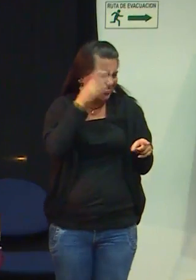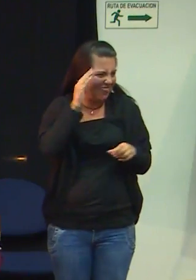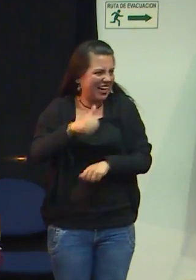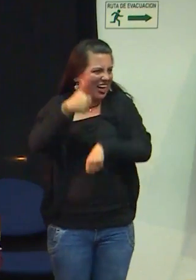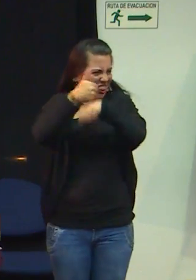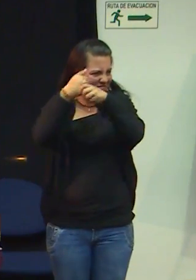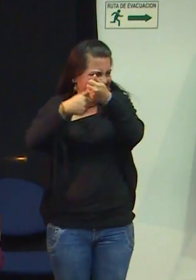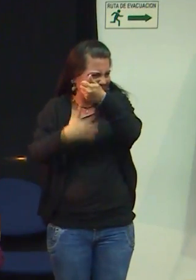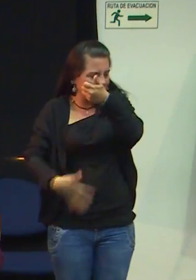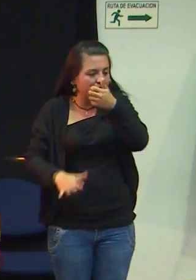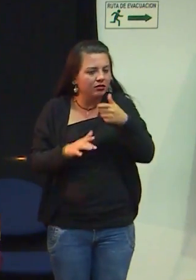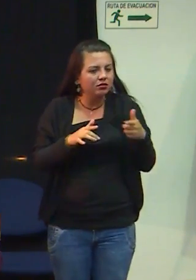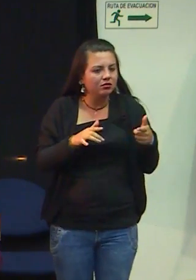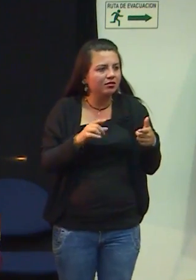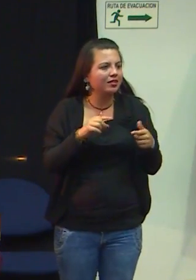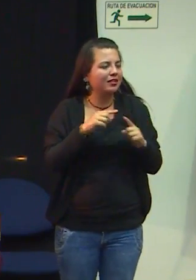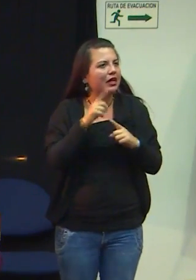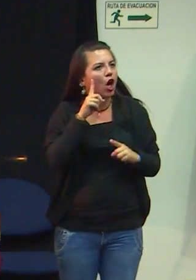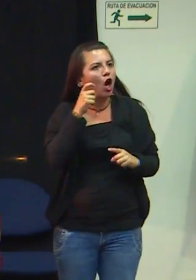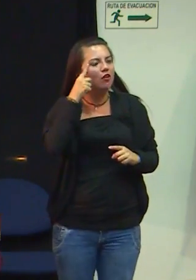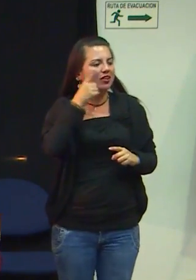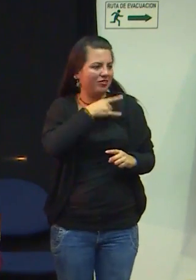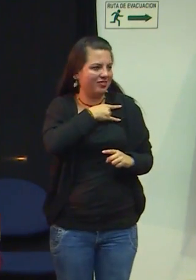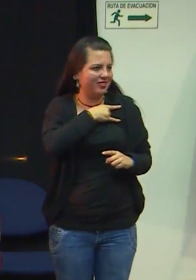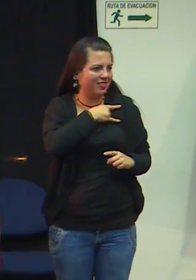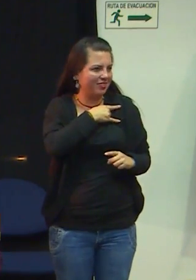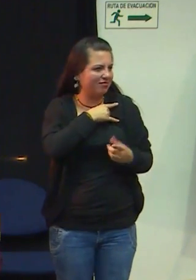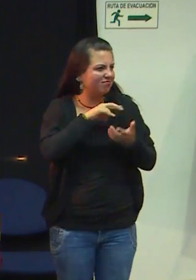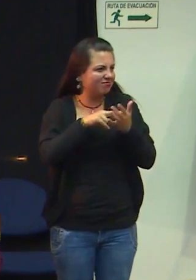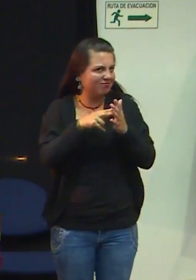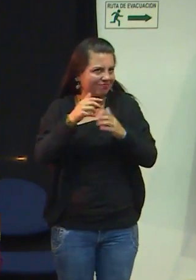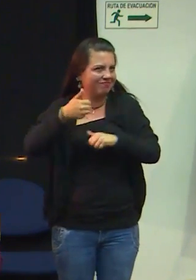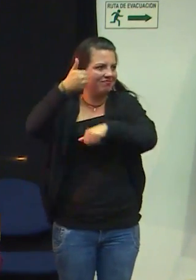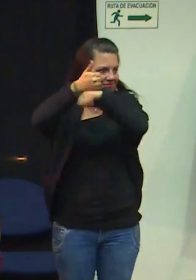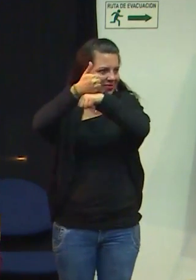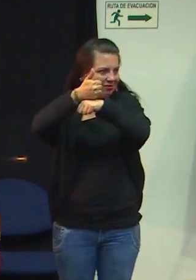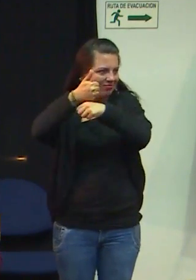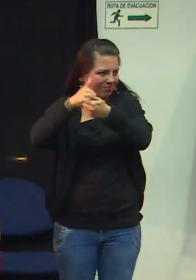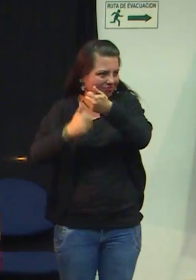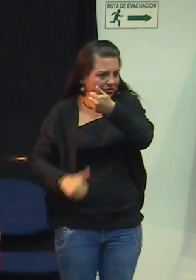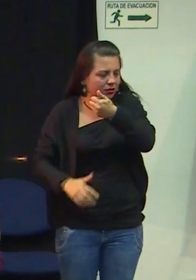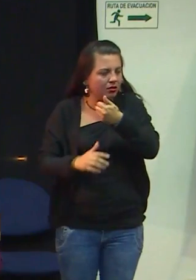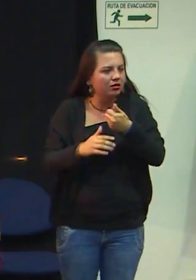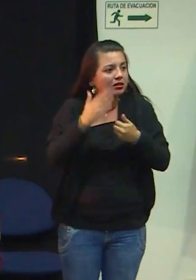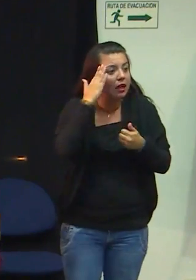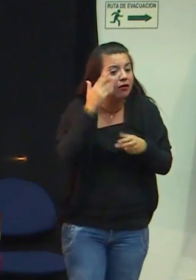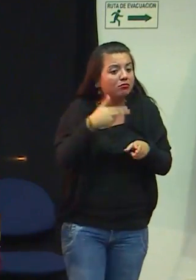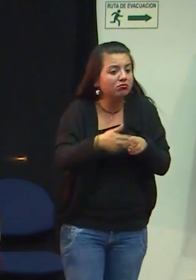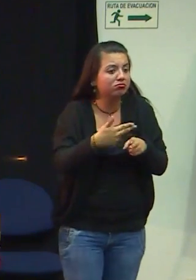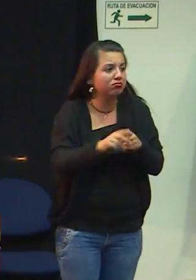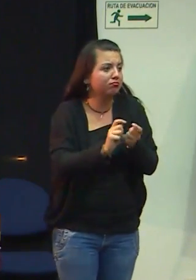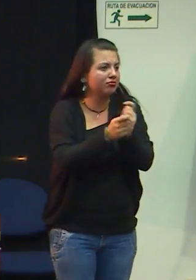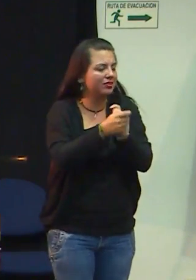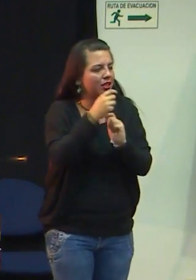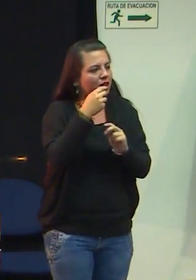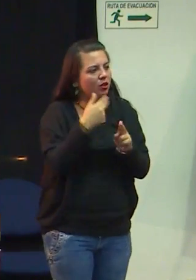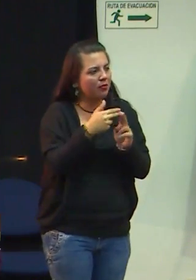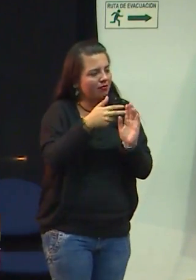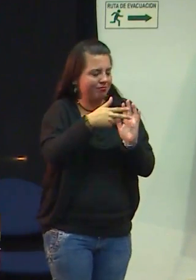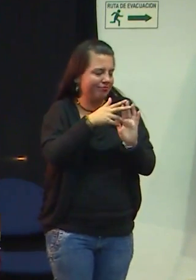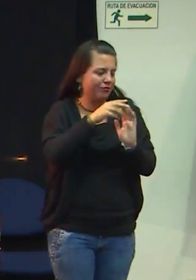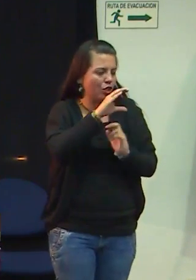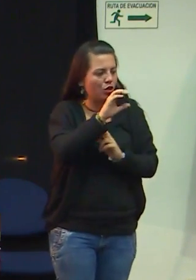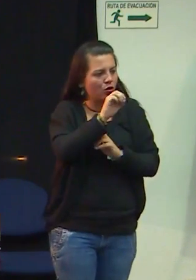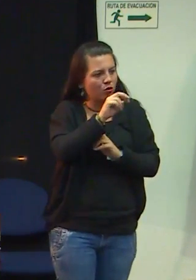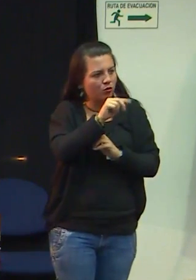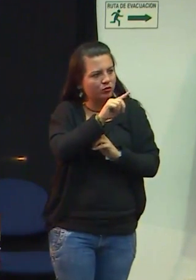es necesario hablar como gobierno universitario, porque estamos a puertas de hablar de una constituyente universitaria, en donde ustedes van